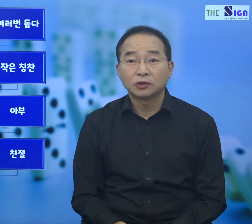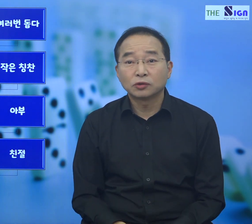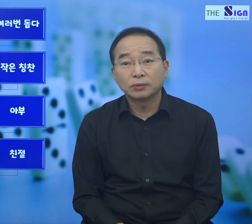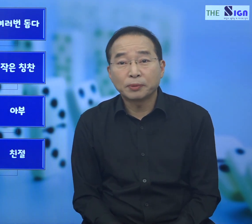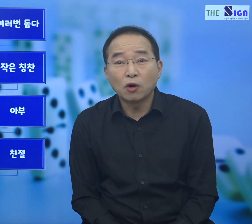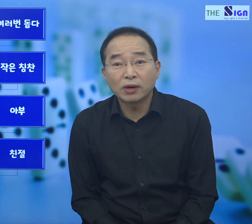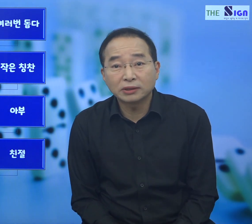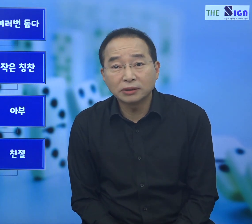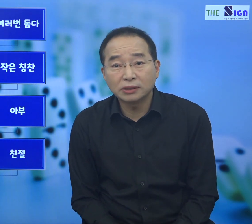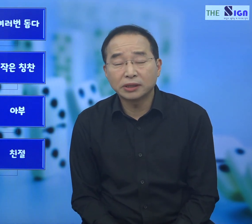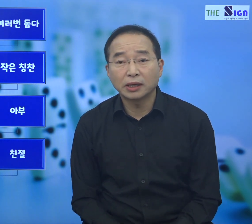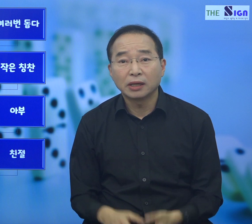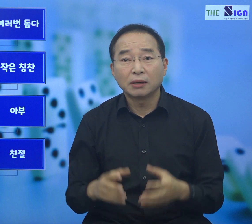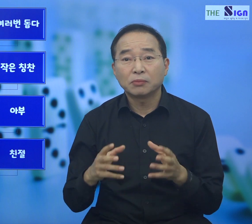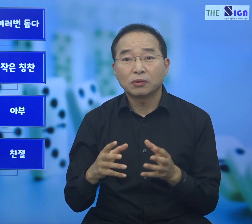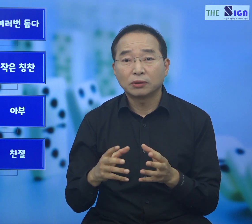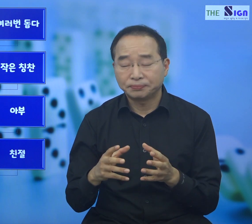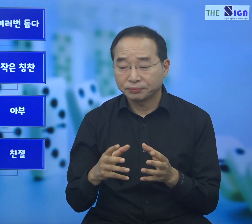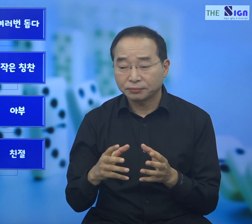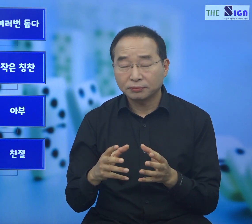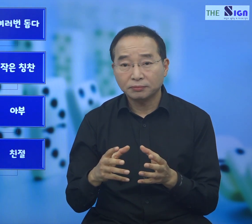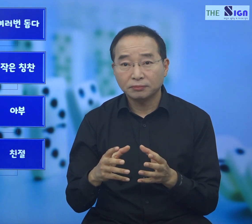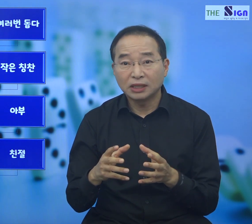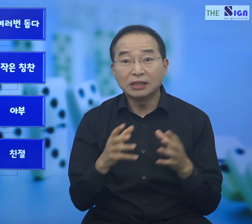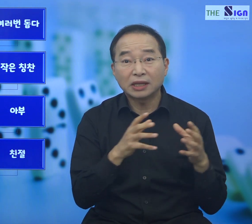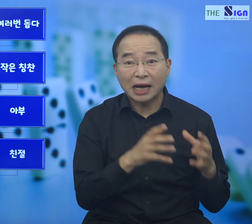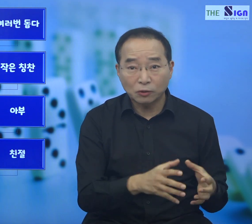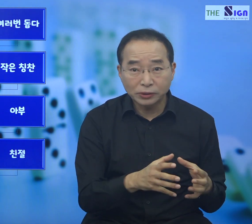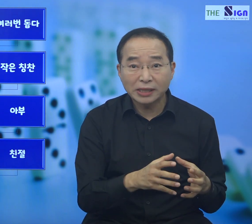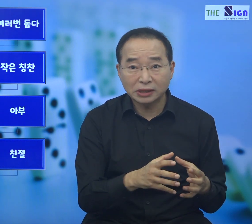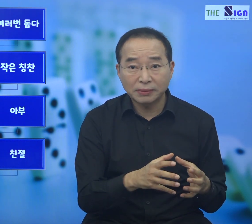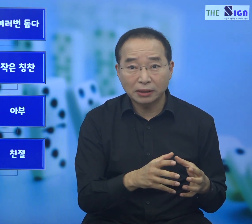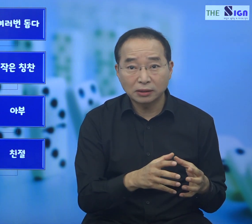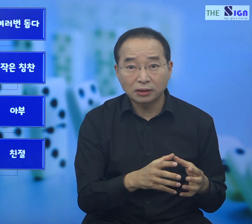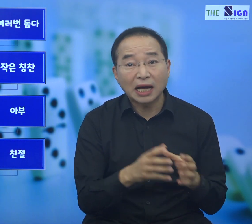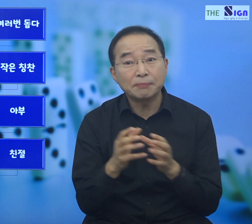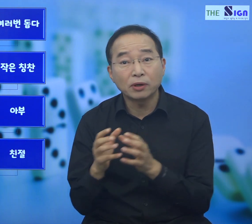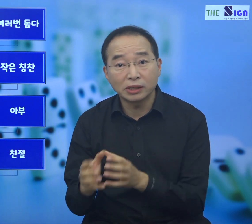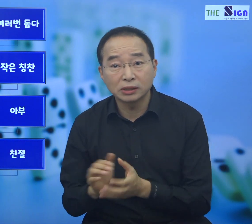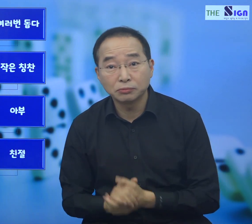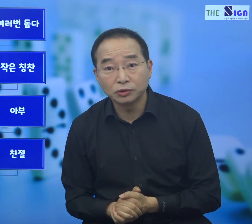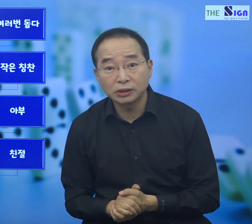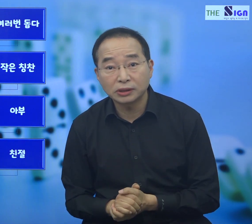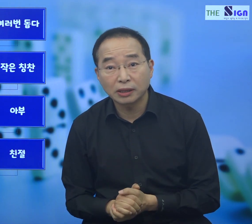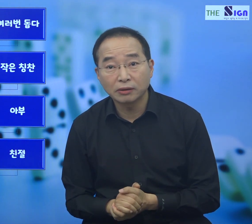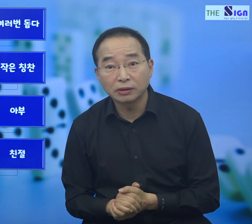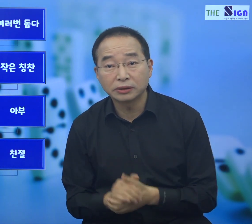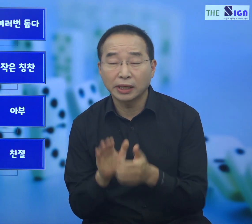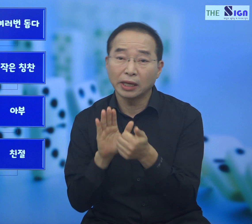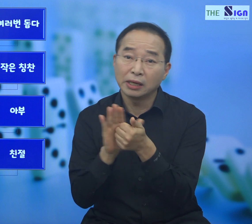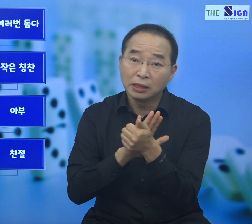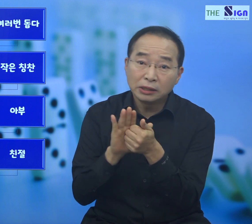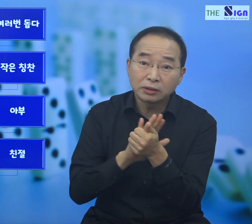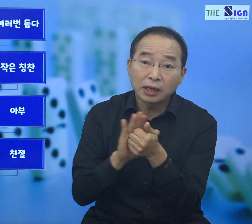요즘 병원 같은데 이제 뭐 간호사 있지만은 간병하시는 분들 있잖아요. 그때 이렇게 한다고